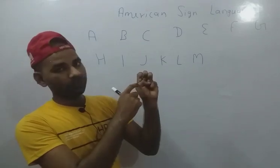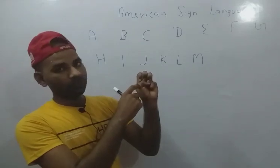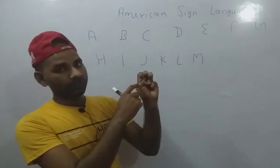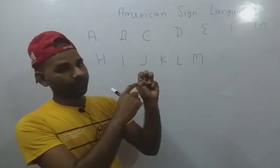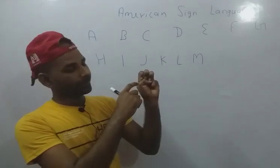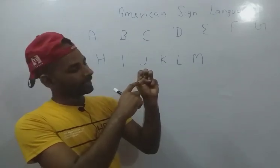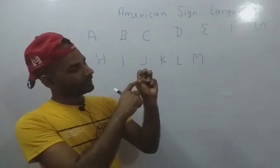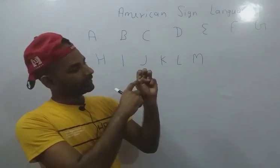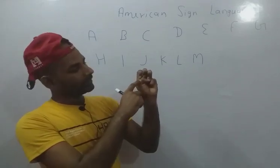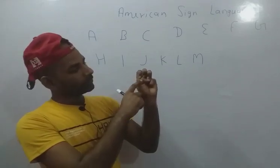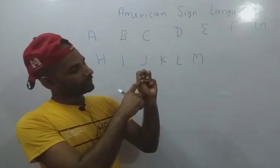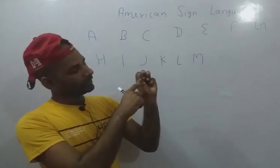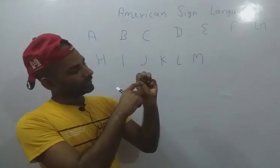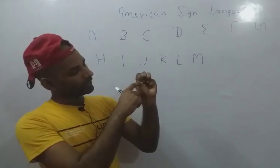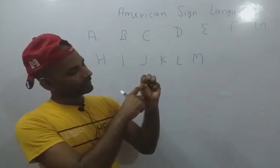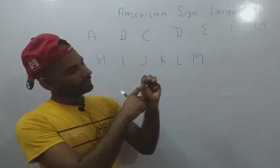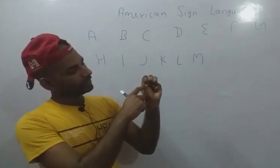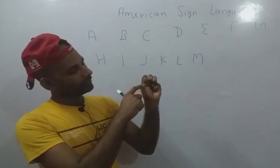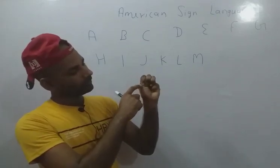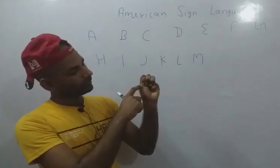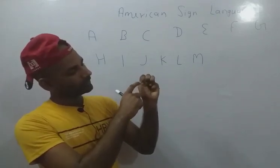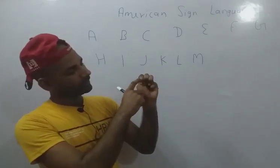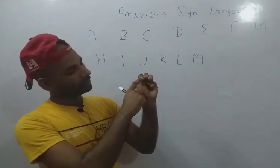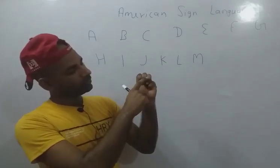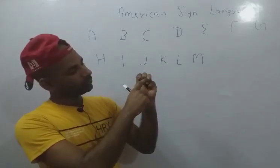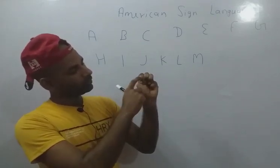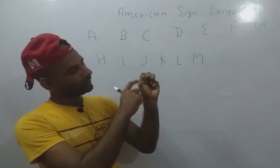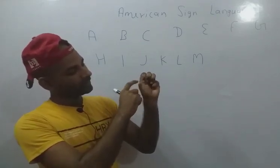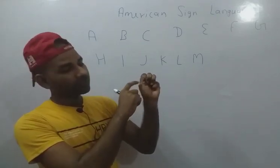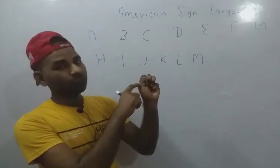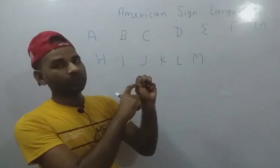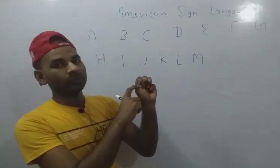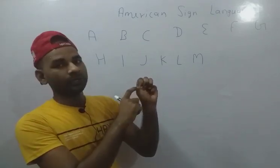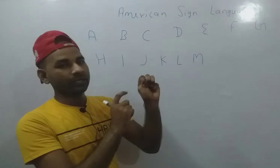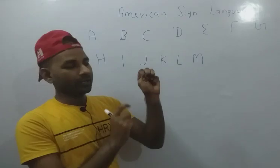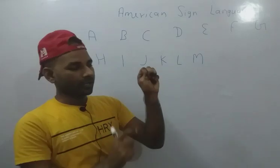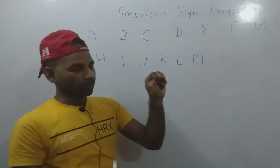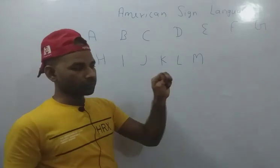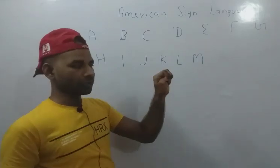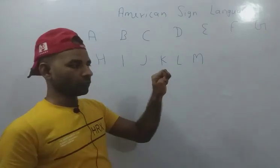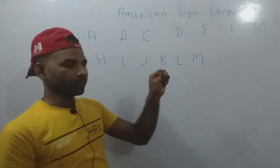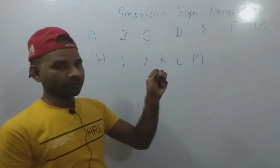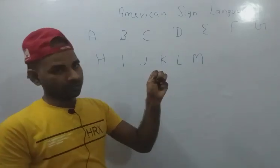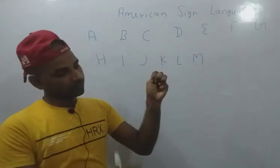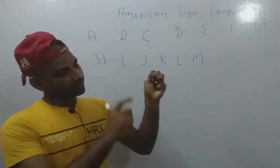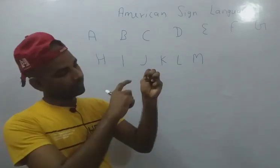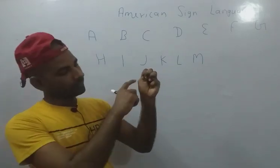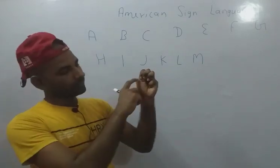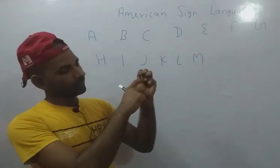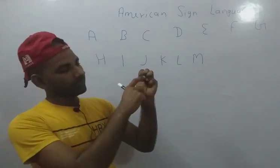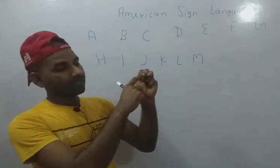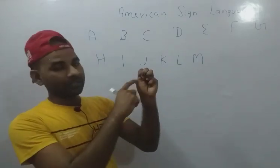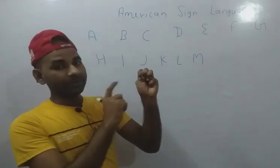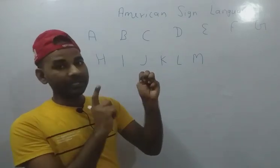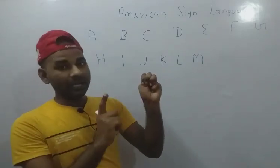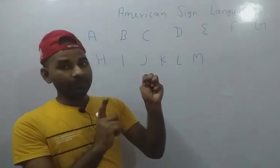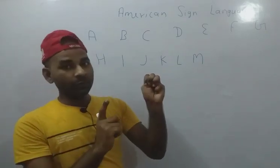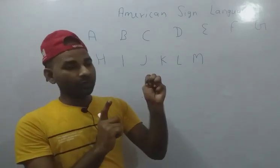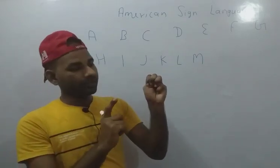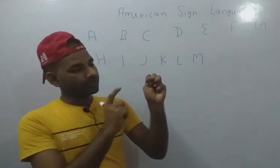होंगी, ये जो है ना ऐसे, बस ये तीनों उंगली इसी के ऊपर होगी, अंगूठे के ऊपर, ऐसे, तभी ये एम होगा। इसमें